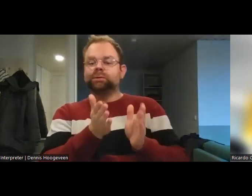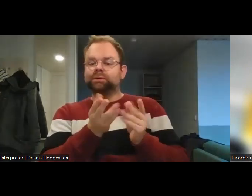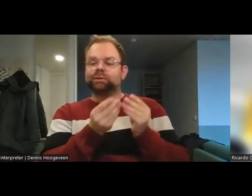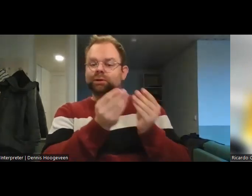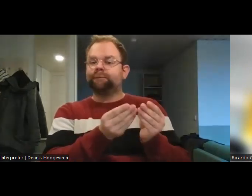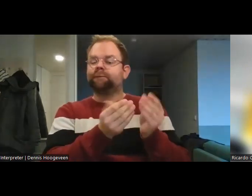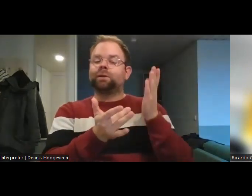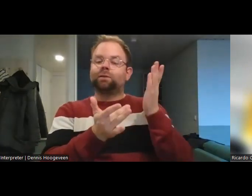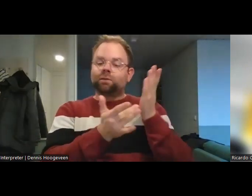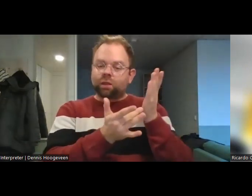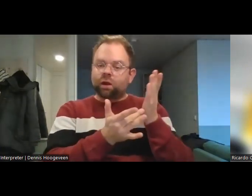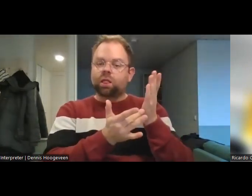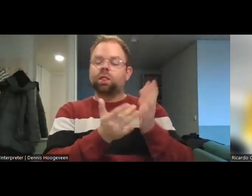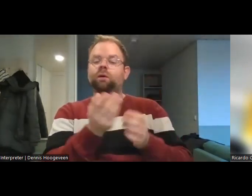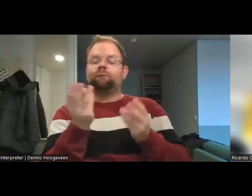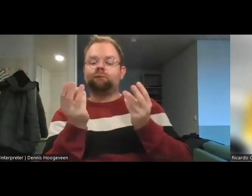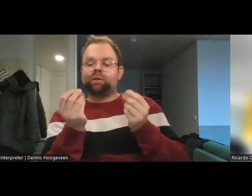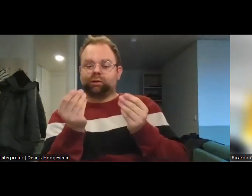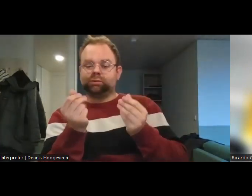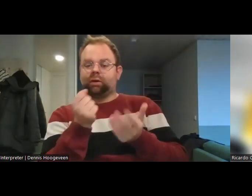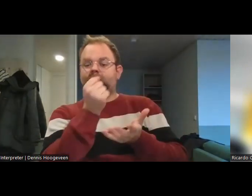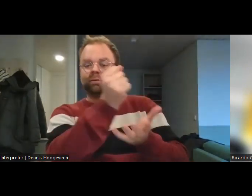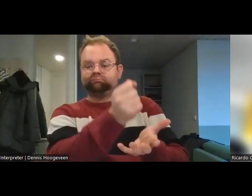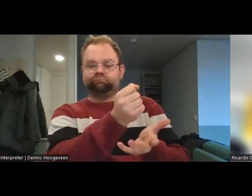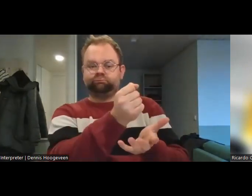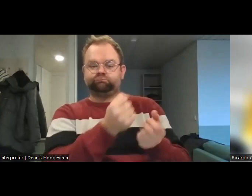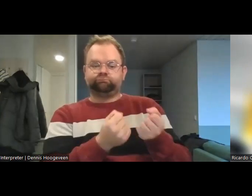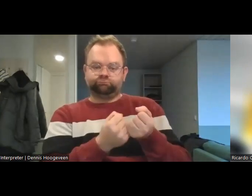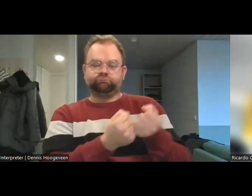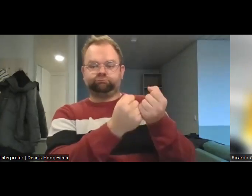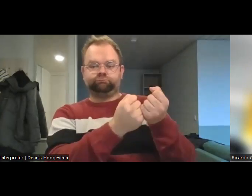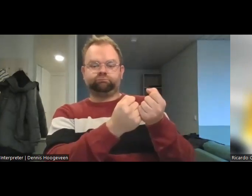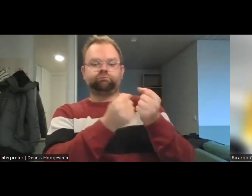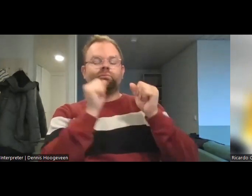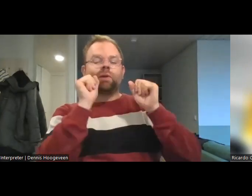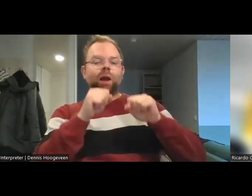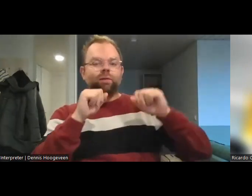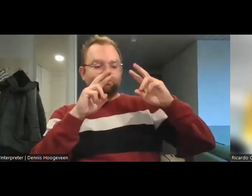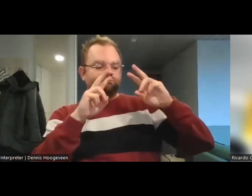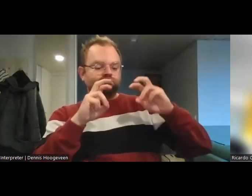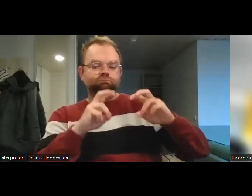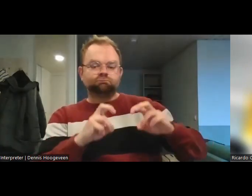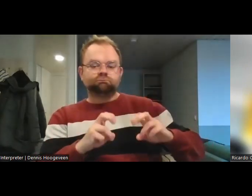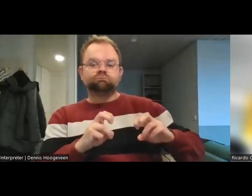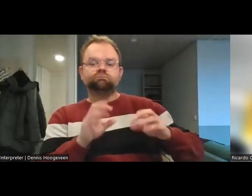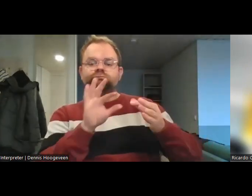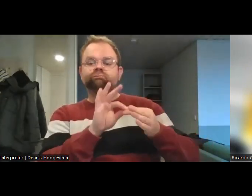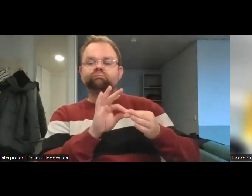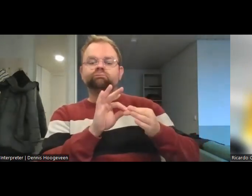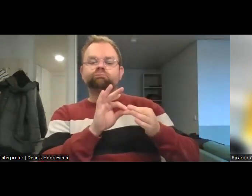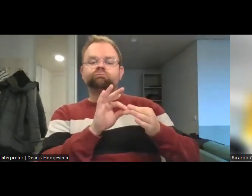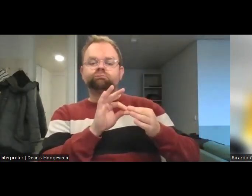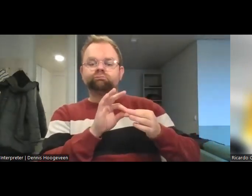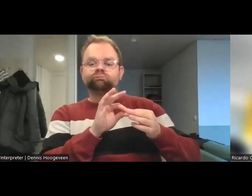pour avoir une étude professionnelle sur le Maroc, pour faire pression sur le gouvernement pour